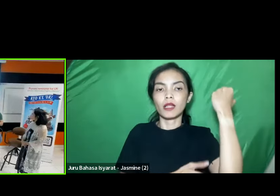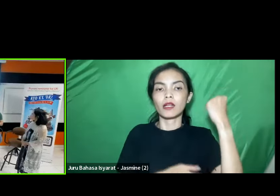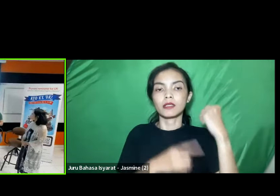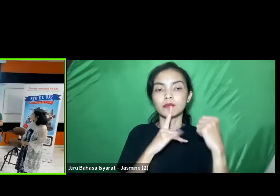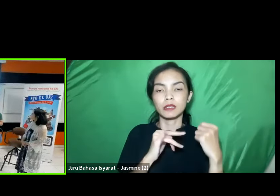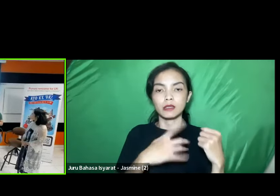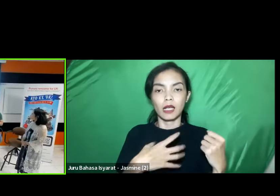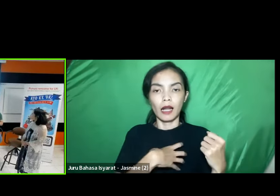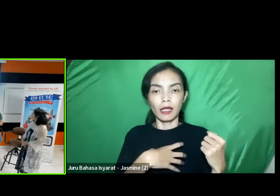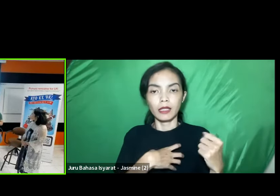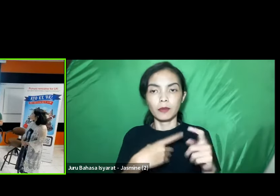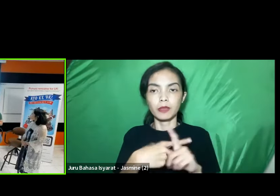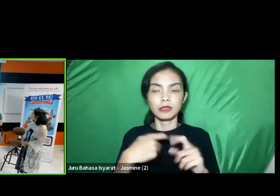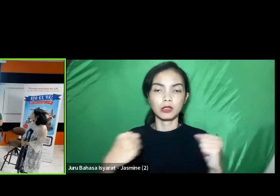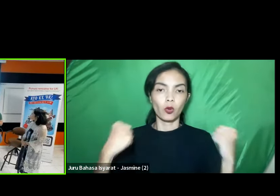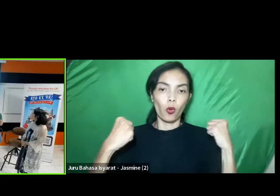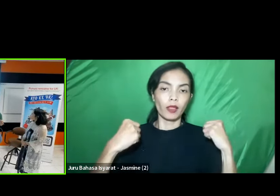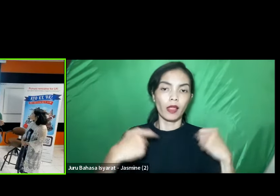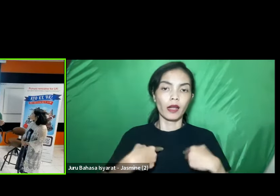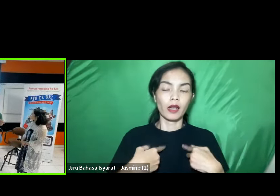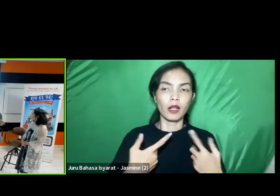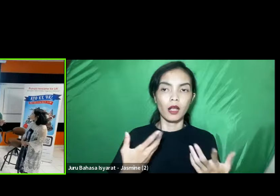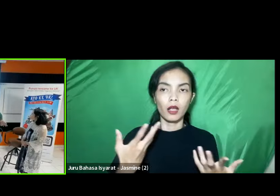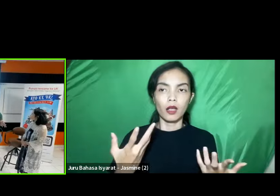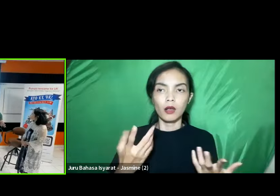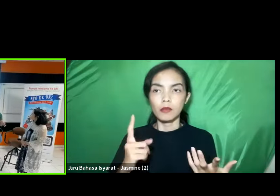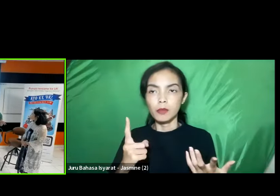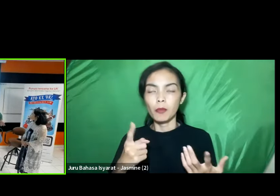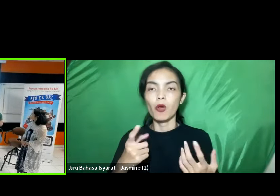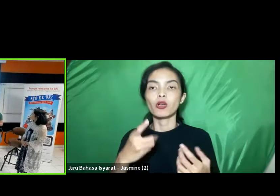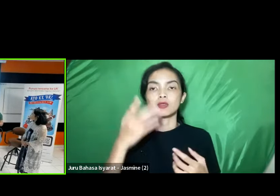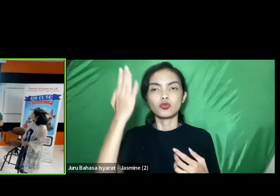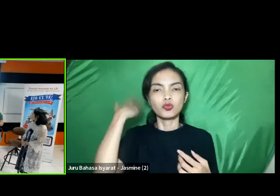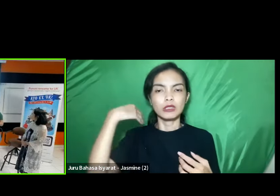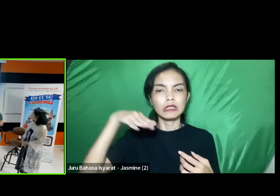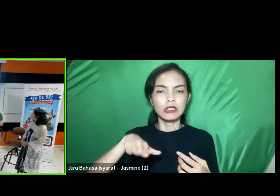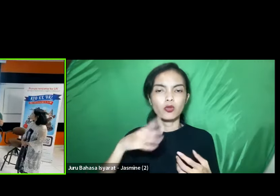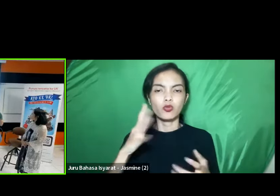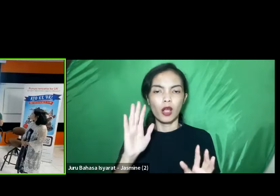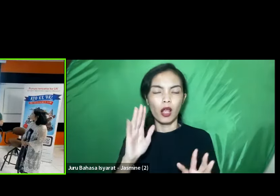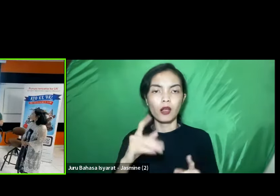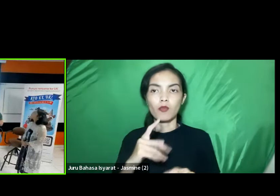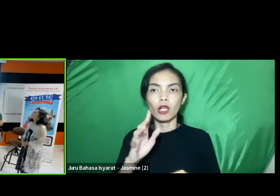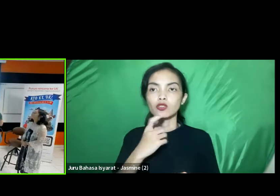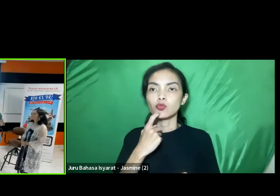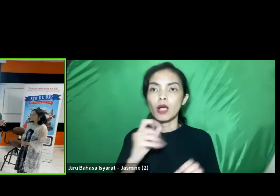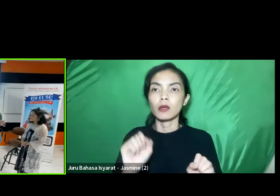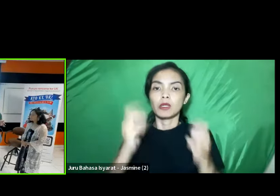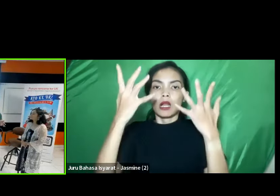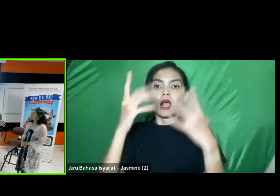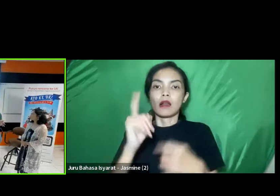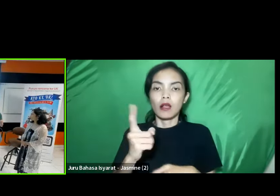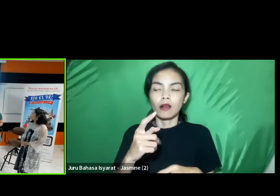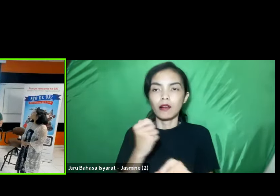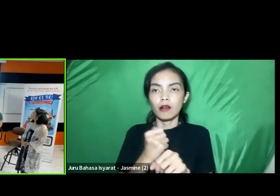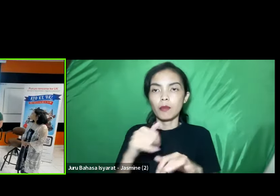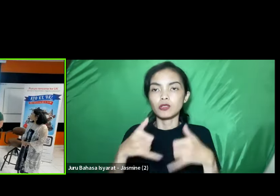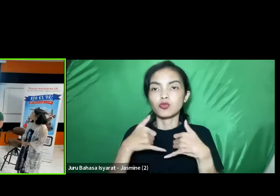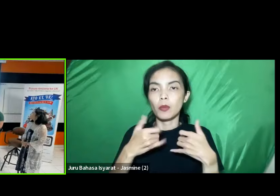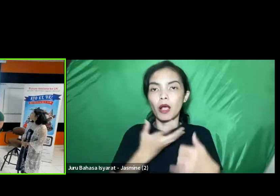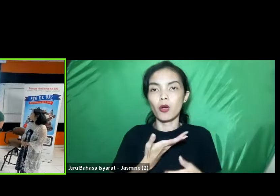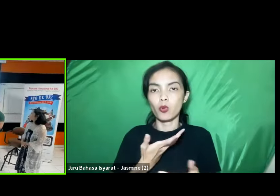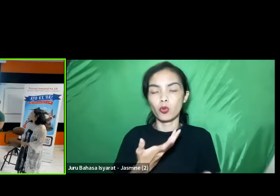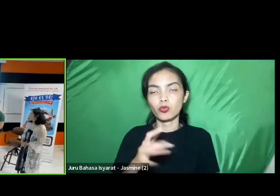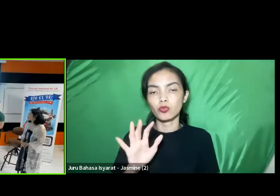karakteristik dan juga streng kalian ternyata hal ini udah ada dari sejak lama enggak cuman hal yang oh tiba-tiba ada karena gua pengin dapat beasiswa doang nih gitu